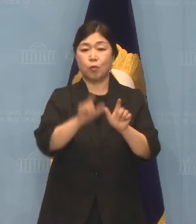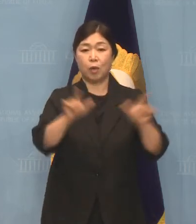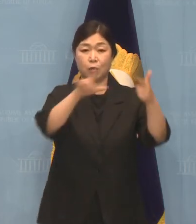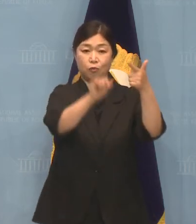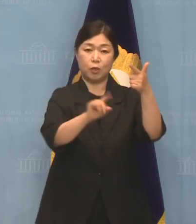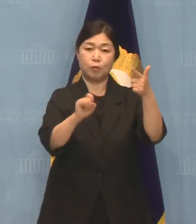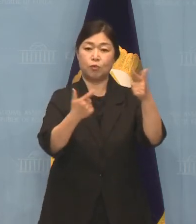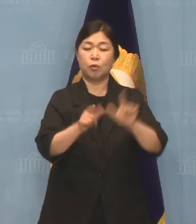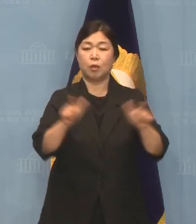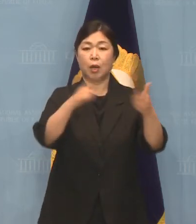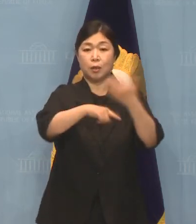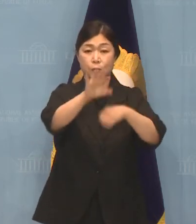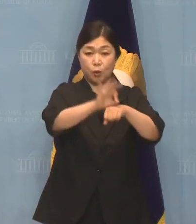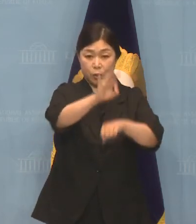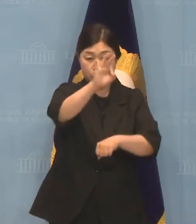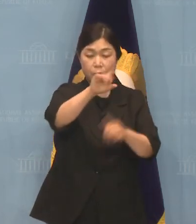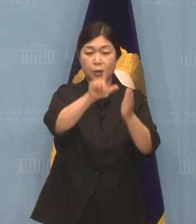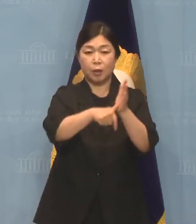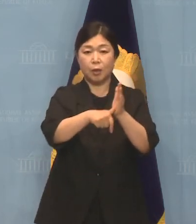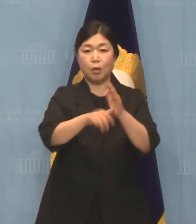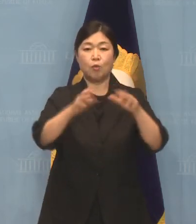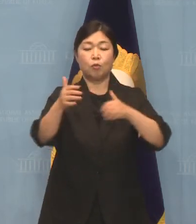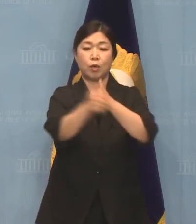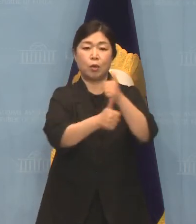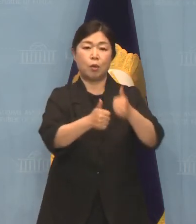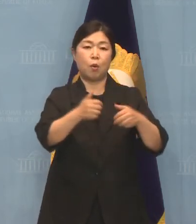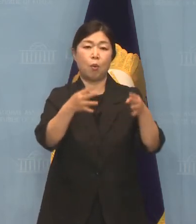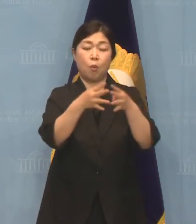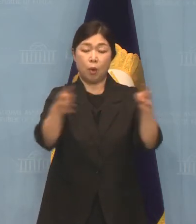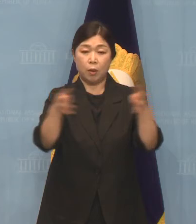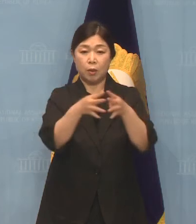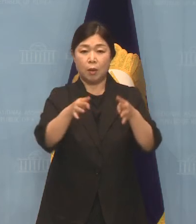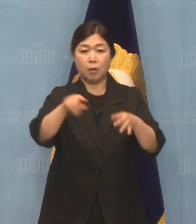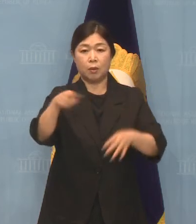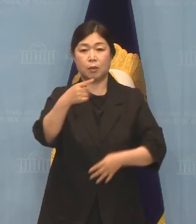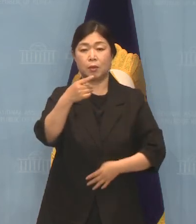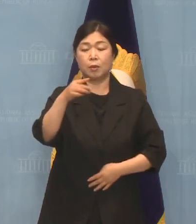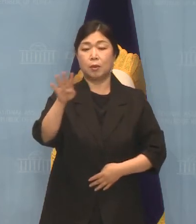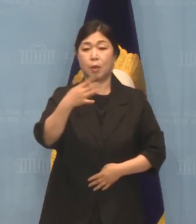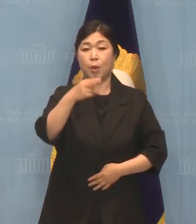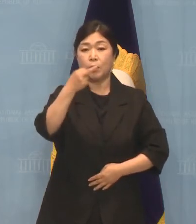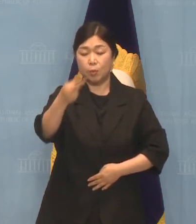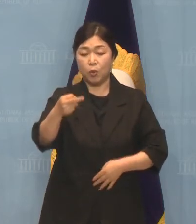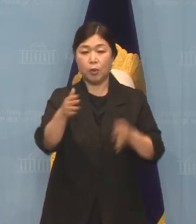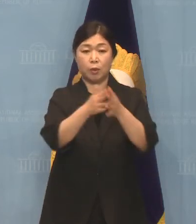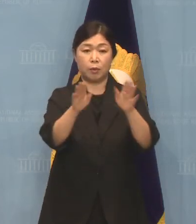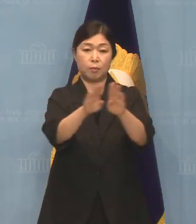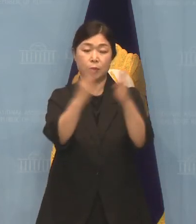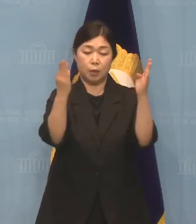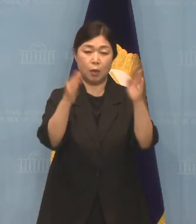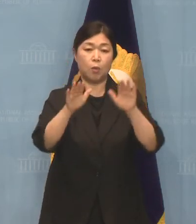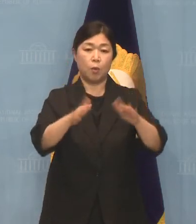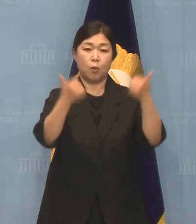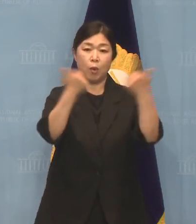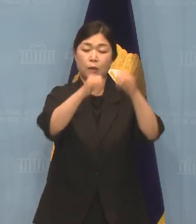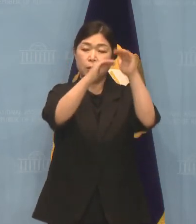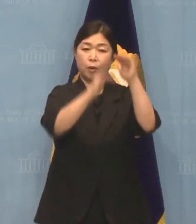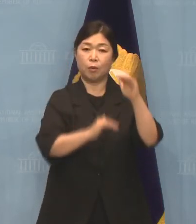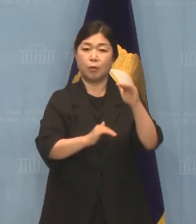6월 16일 오전 10시에 국회의원회관 412호에서 개최됩니다. 이번